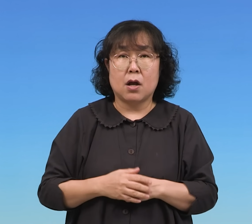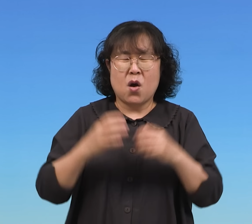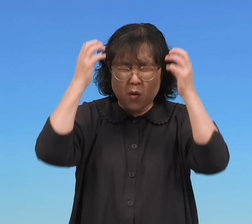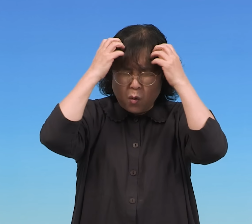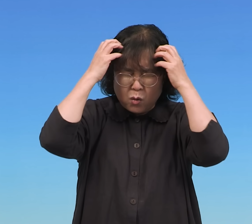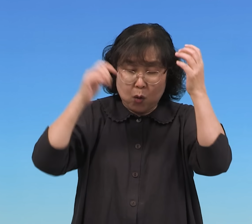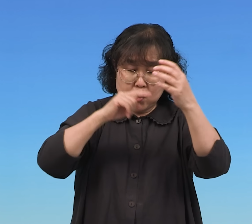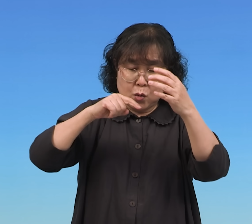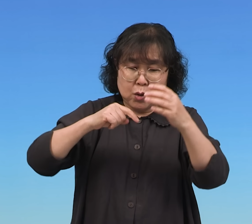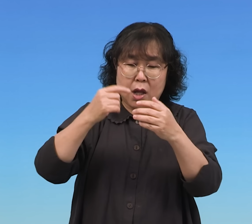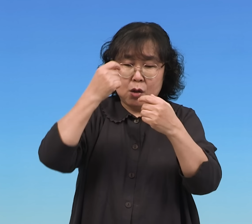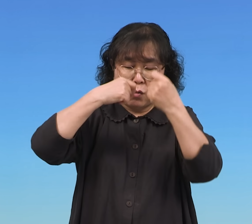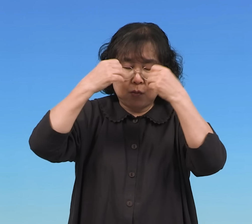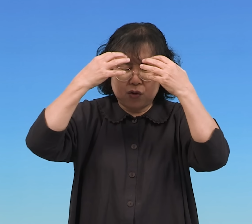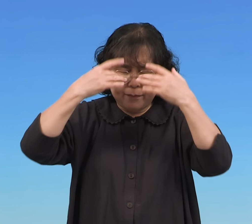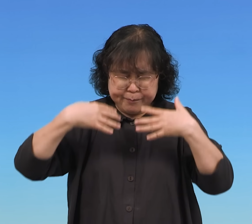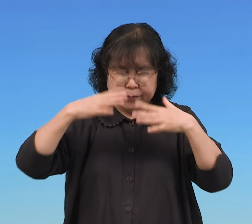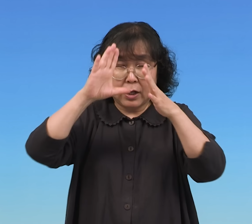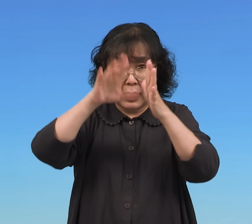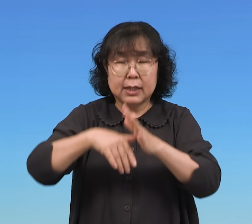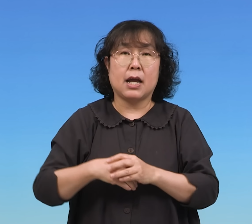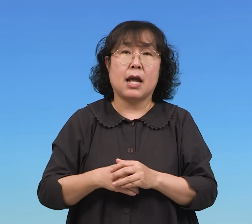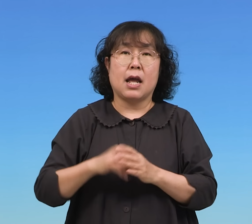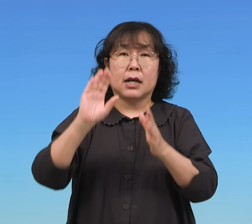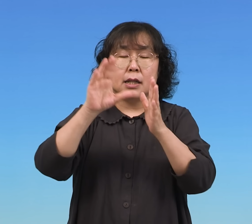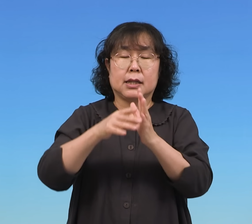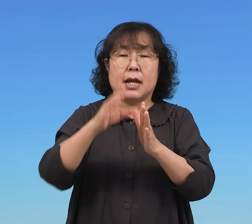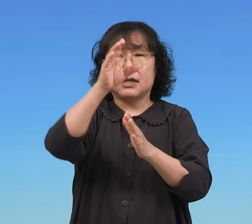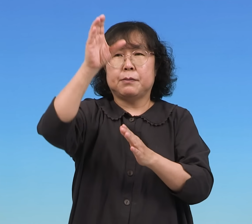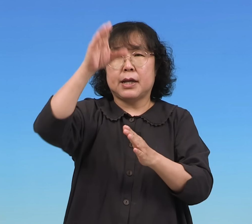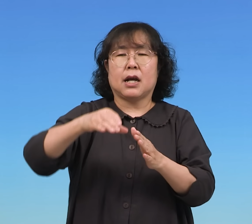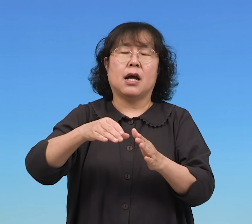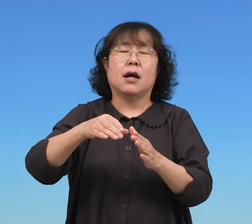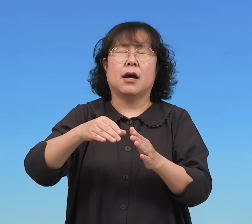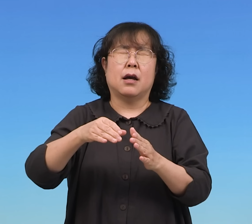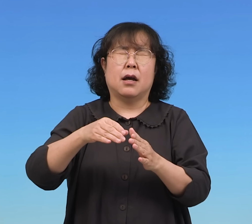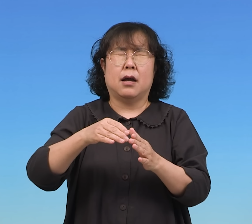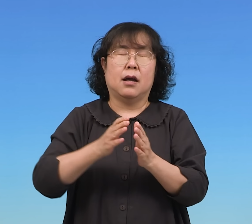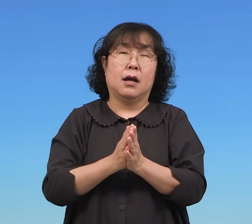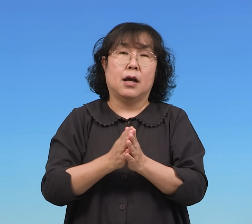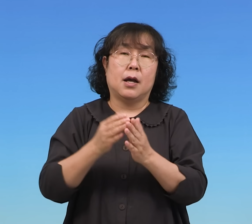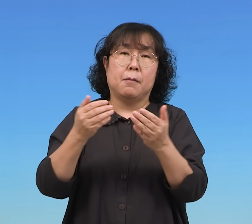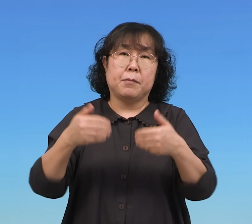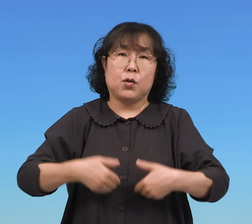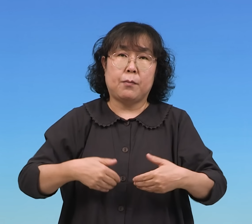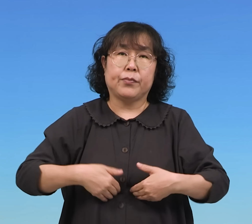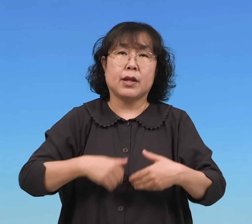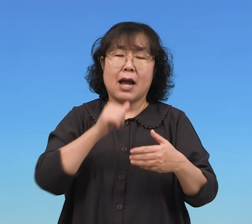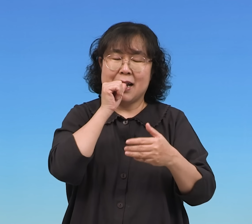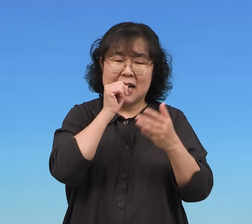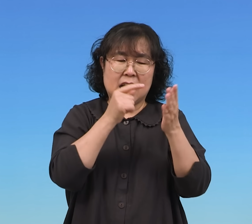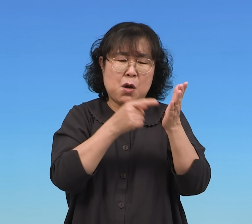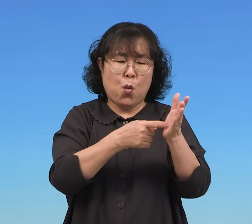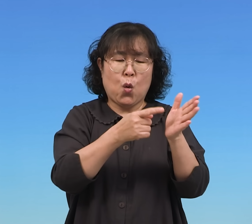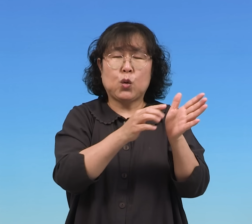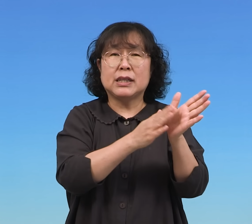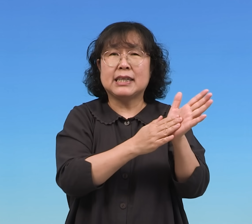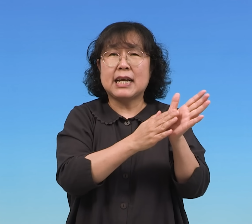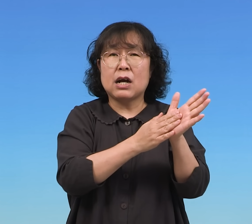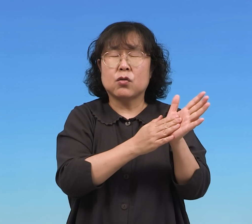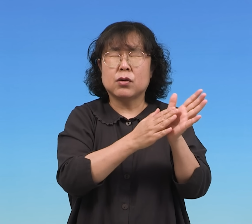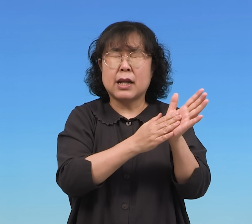속에 눈물 흘릴 때에, 그 다음 가사가 이렇습니다. 그때 십자가가 필요한 거예요. 못자국난 주님의